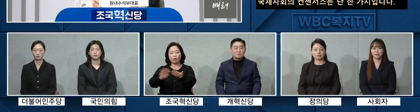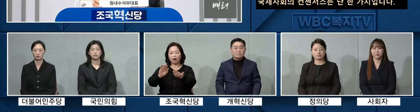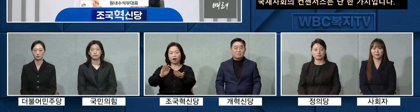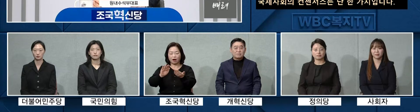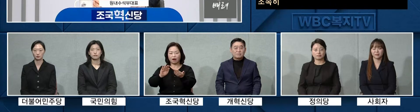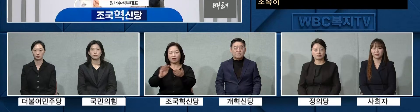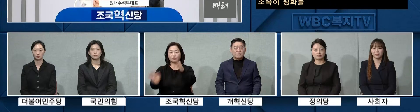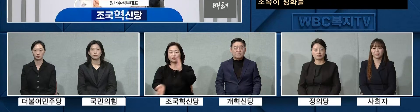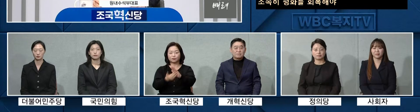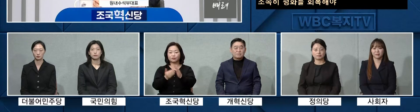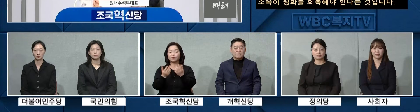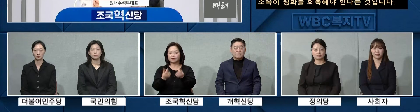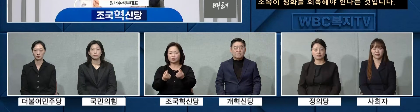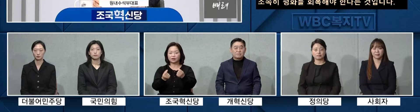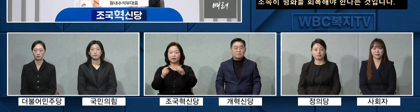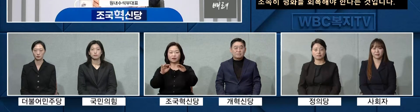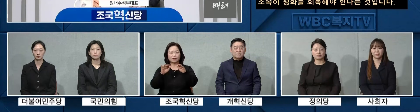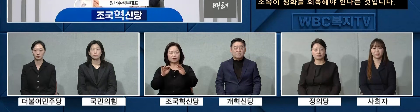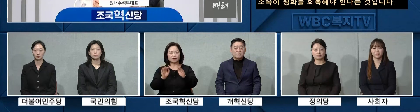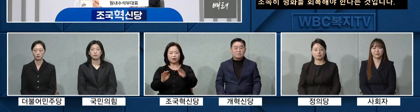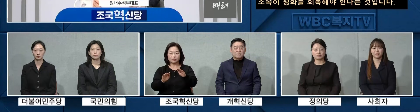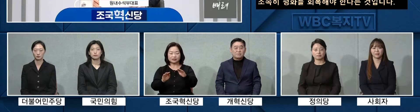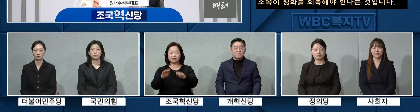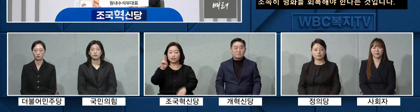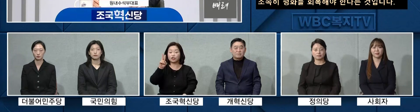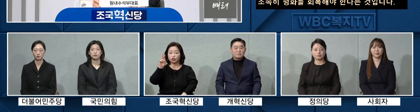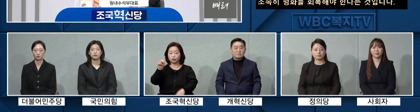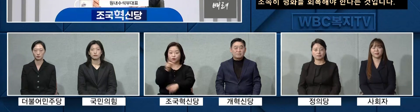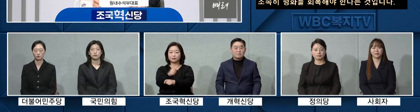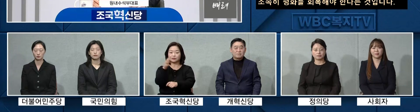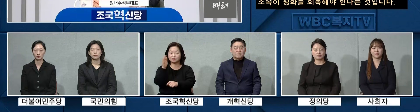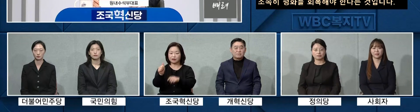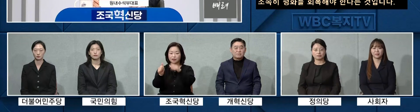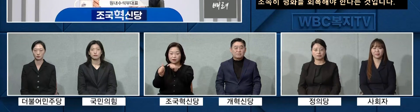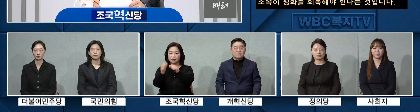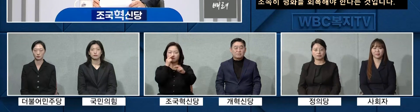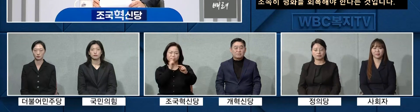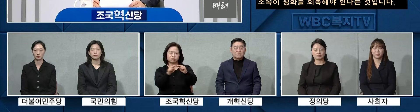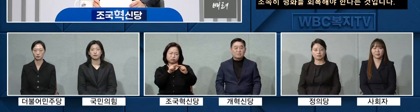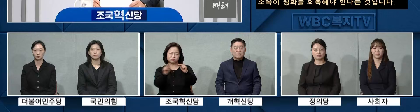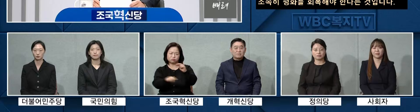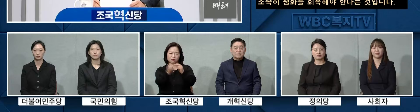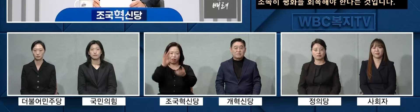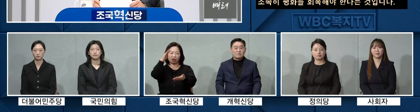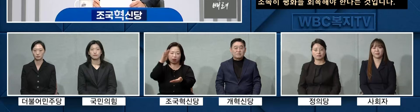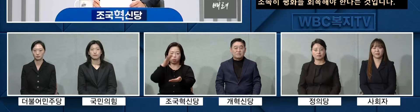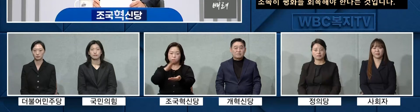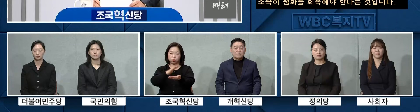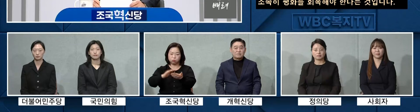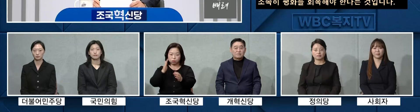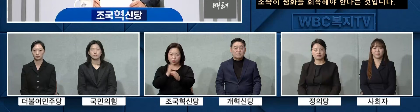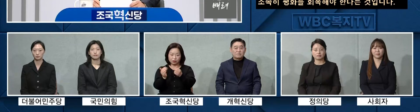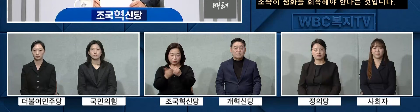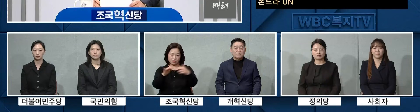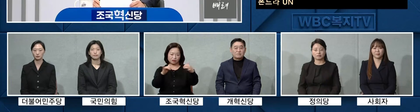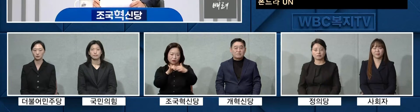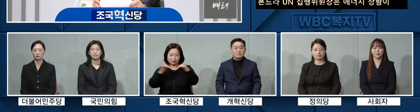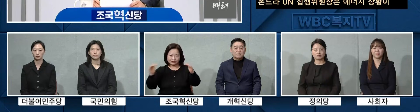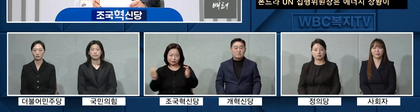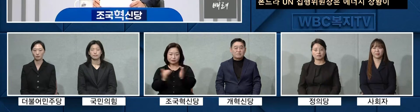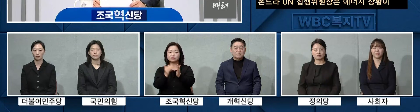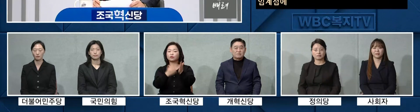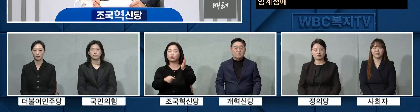것입니다. 폰데라이언 EU 집행위원장은 에너지 상황이 임계점에 도달했으니 전쟁 종식을 위해